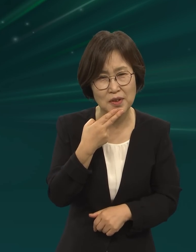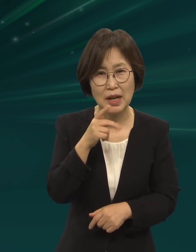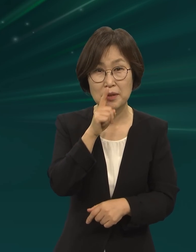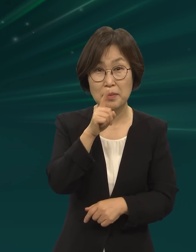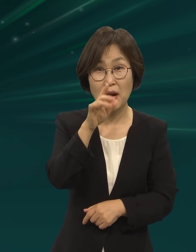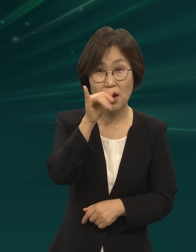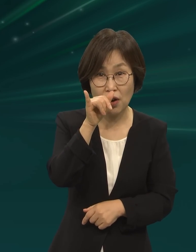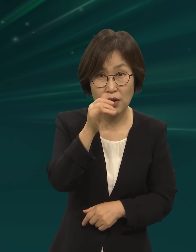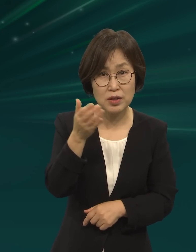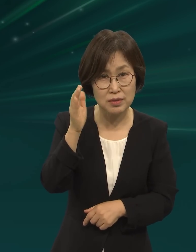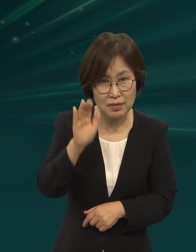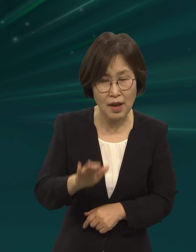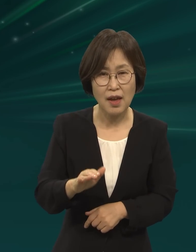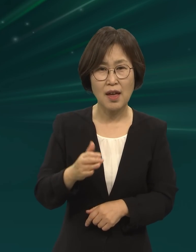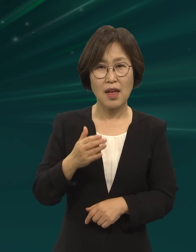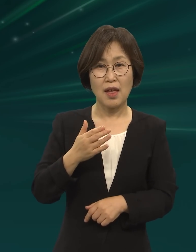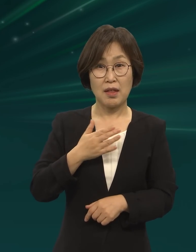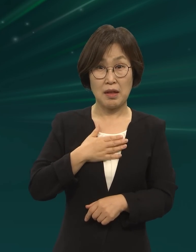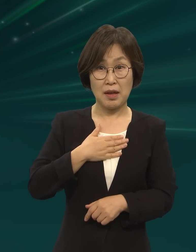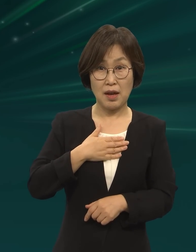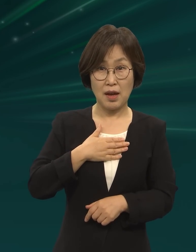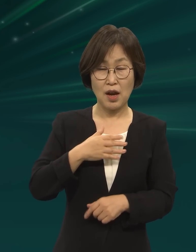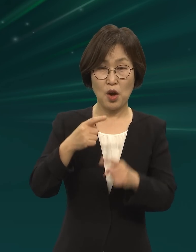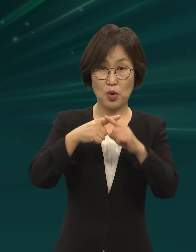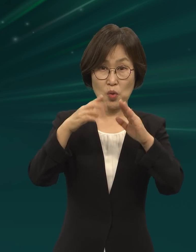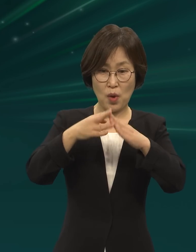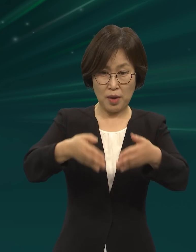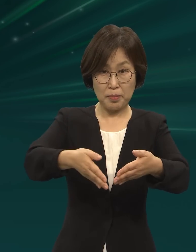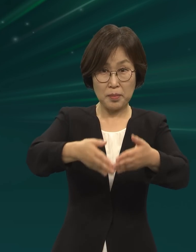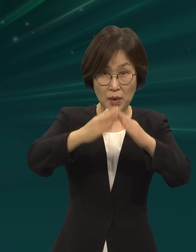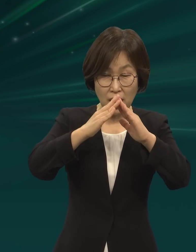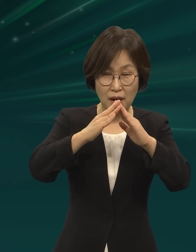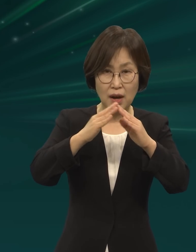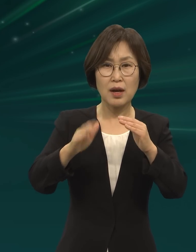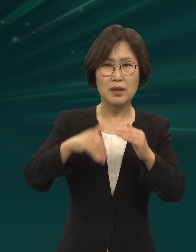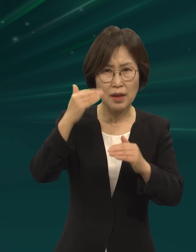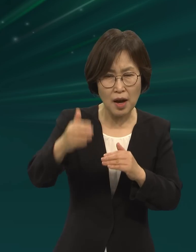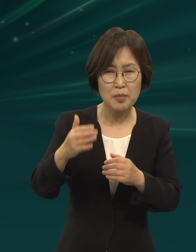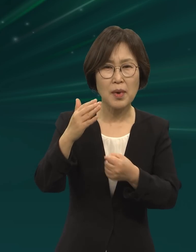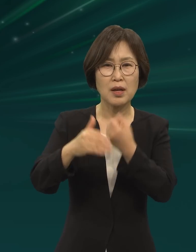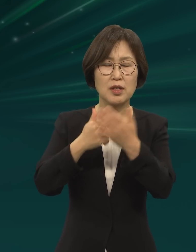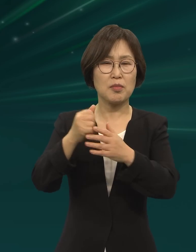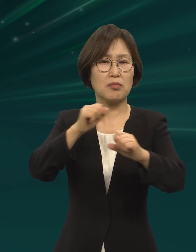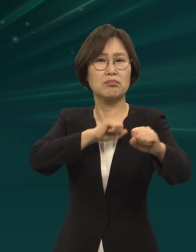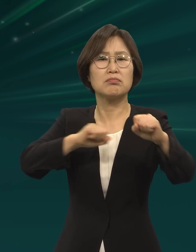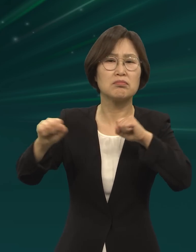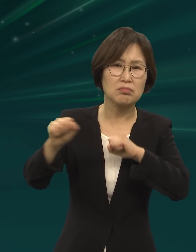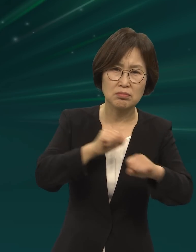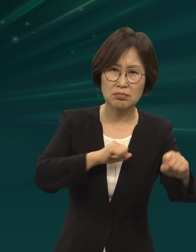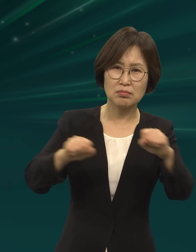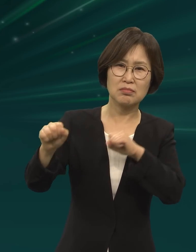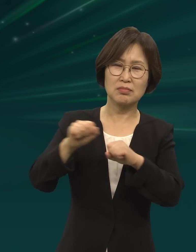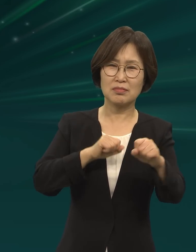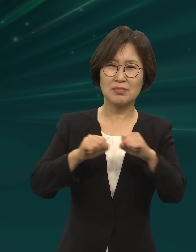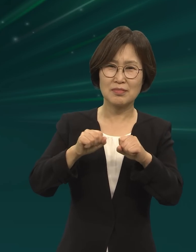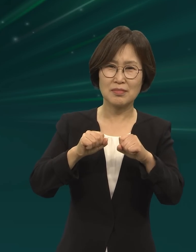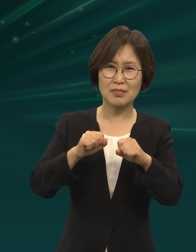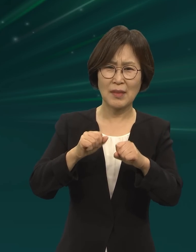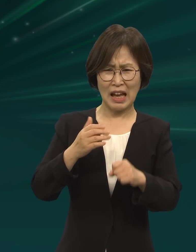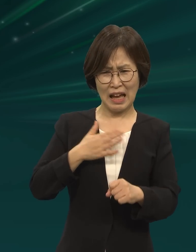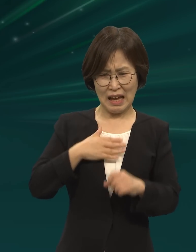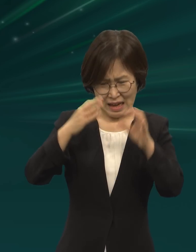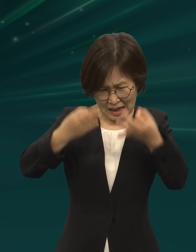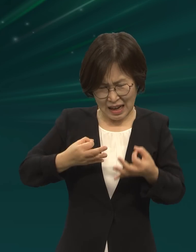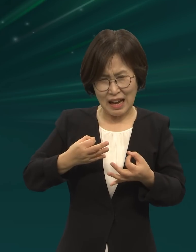하는데, 우리 교회가 제가 개척한 후에 정말 하나님께서 역사하셨습니다. 제가 아무 능력이